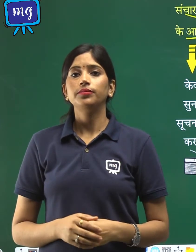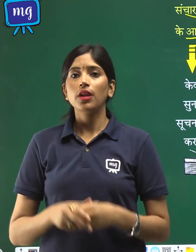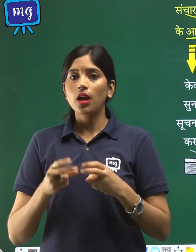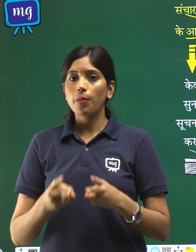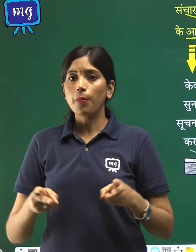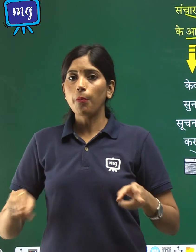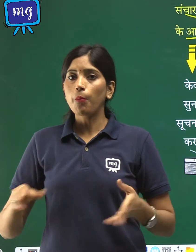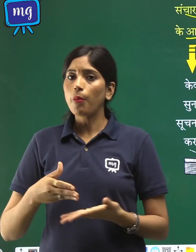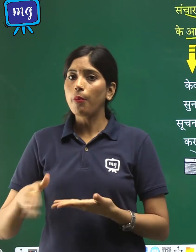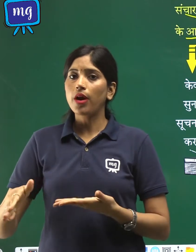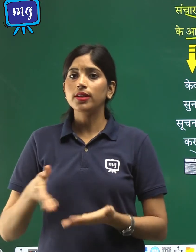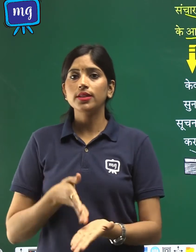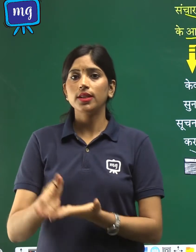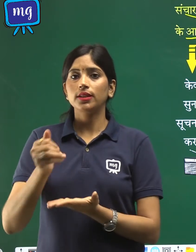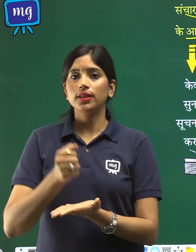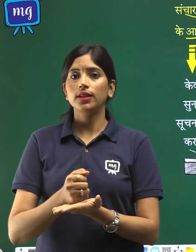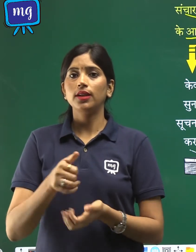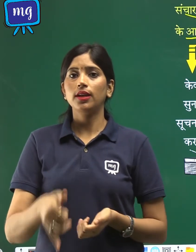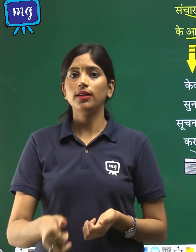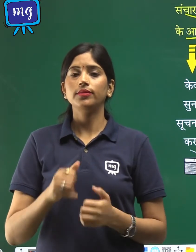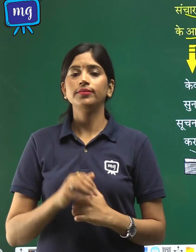बांट सकते हैं।